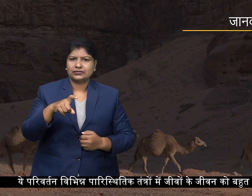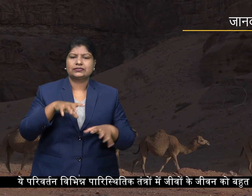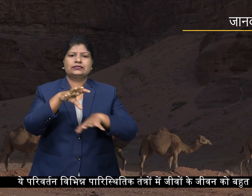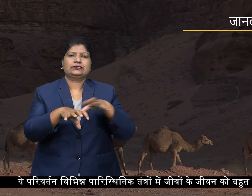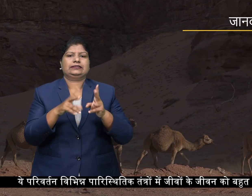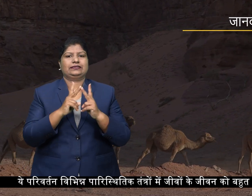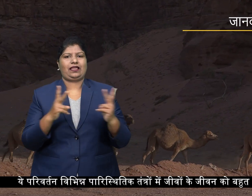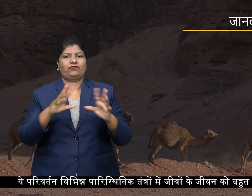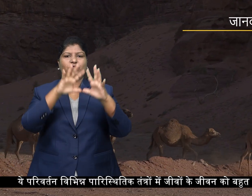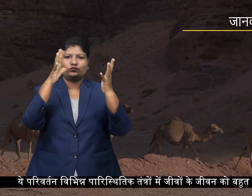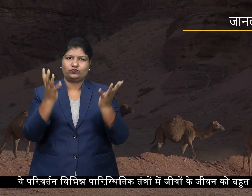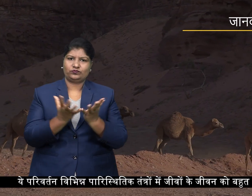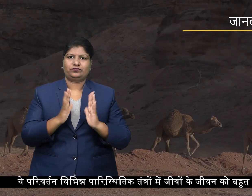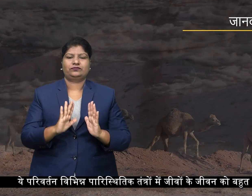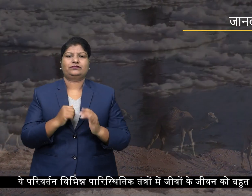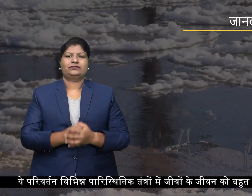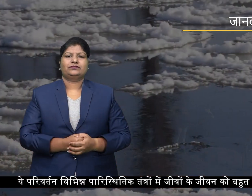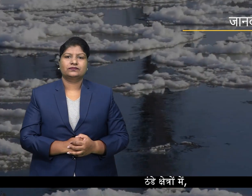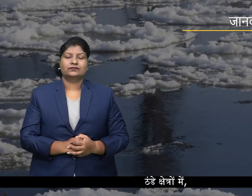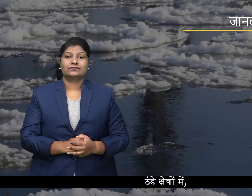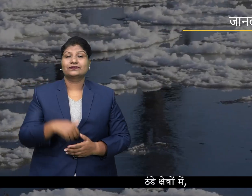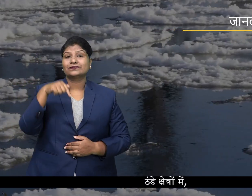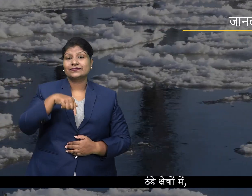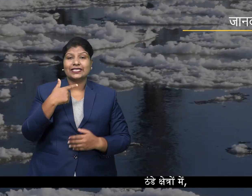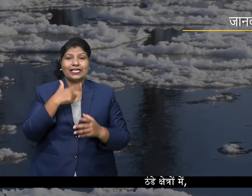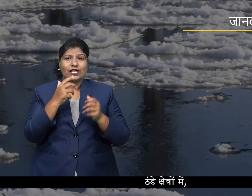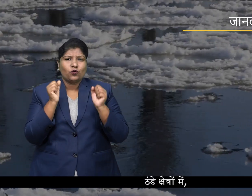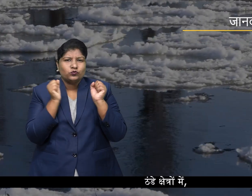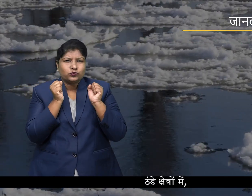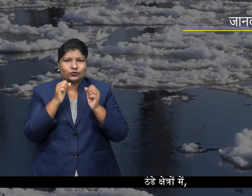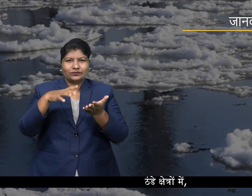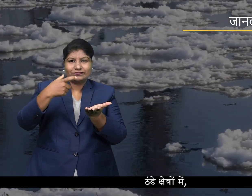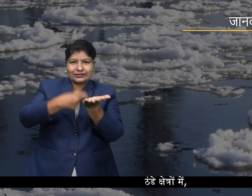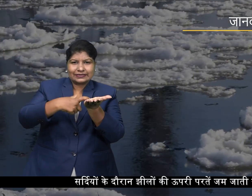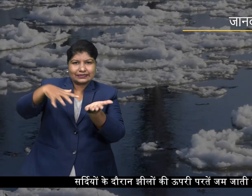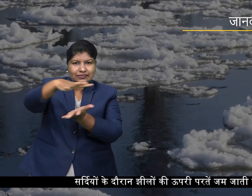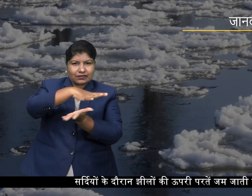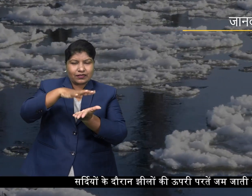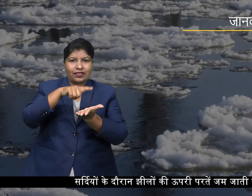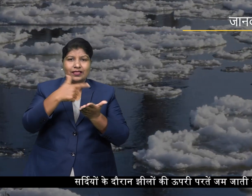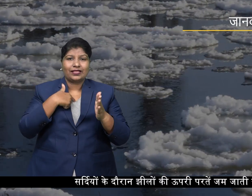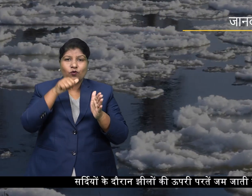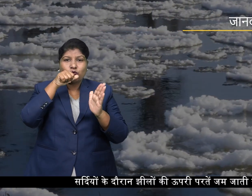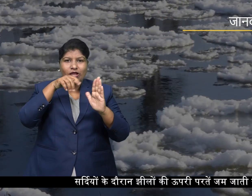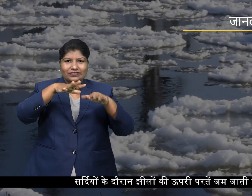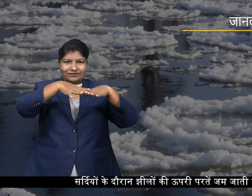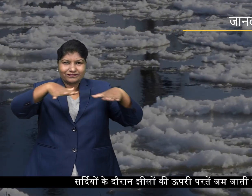ठंडे क्षेत्रों में सर्दियों के दौरान झीलों की